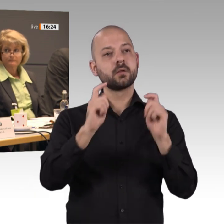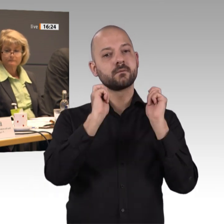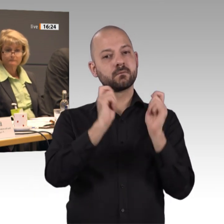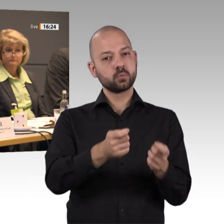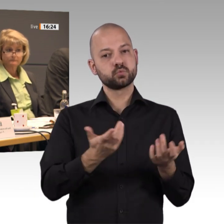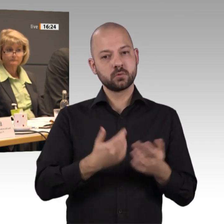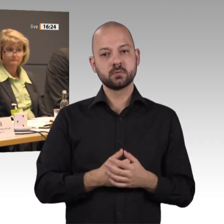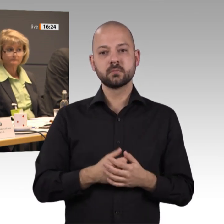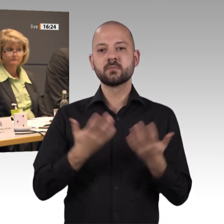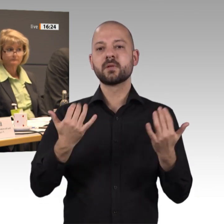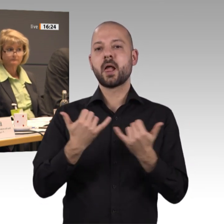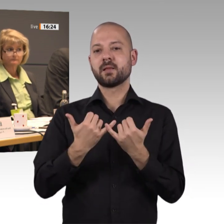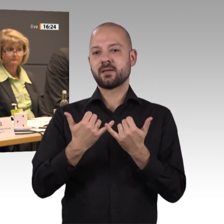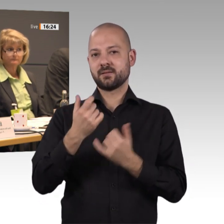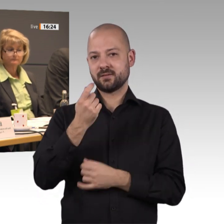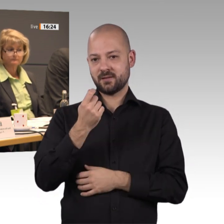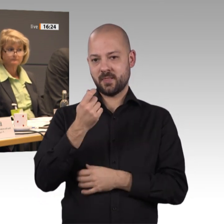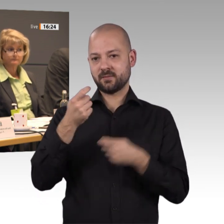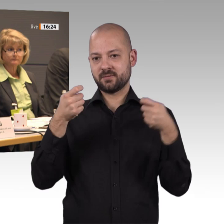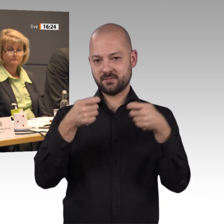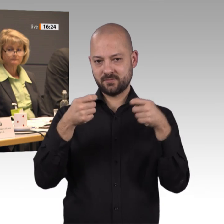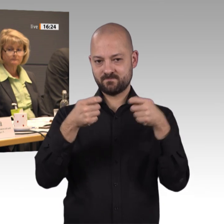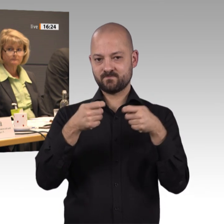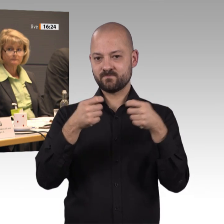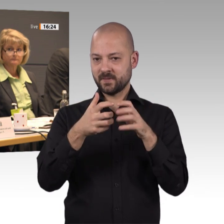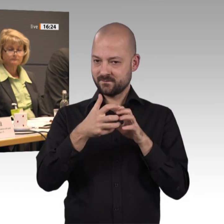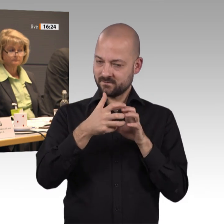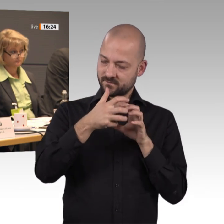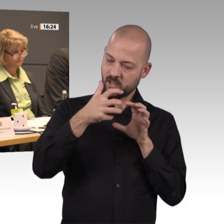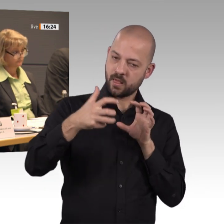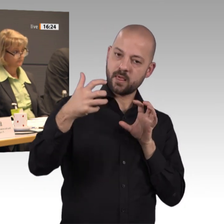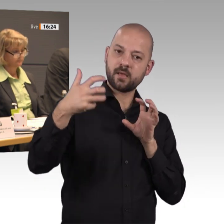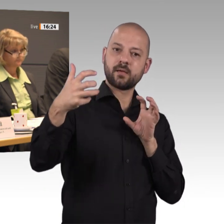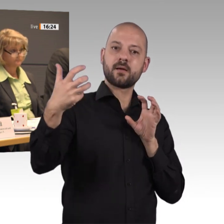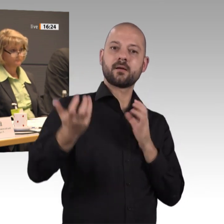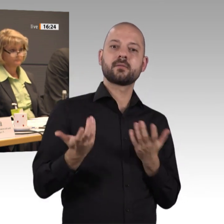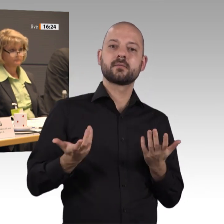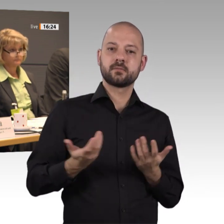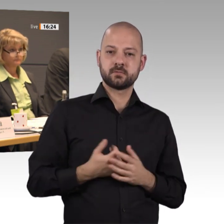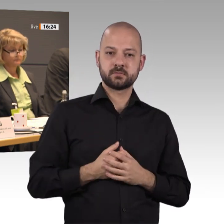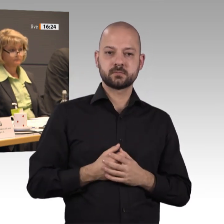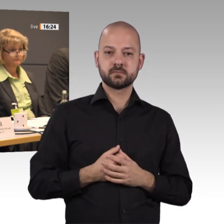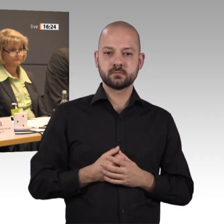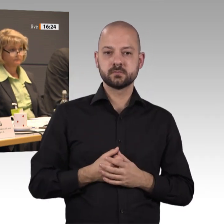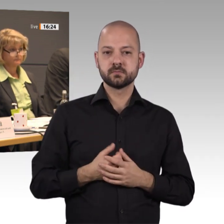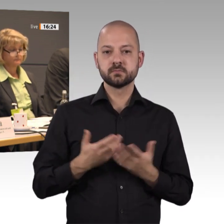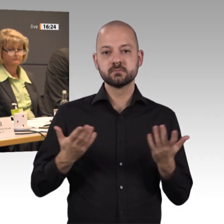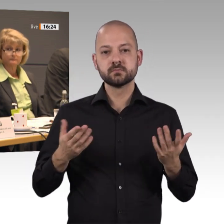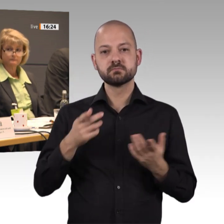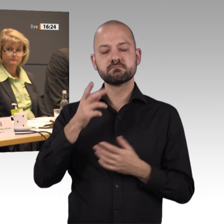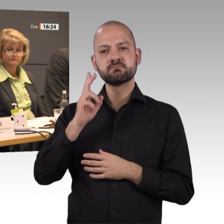Widerspruch, der irgendwie keinen Sinn macht. Das könnte man ja bedarfsabhängig regeln, aber das ist einer unserer Vorschläge.